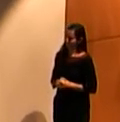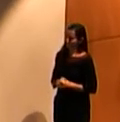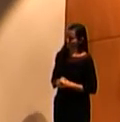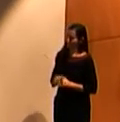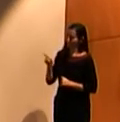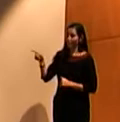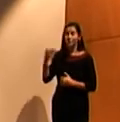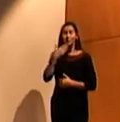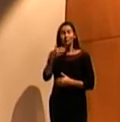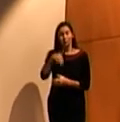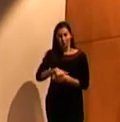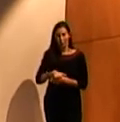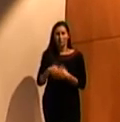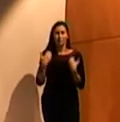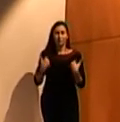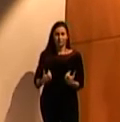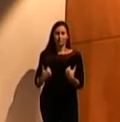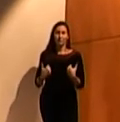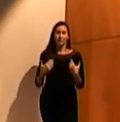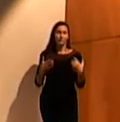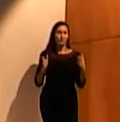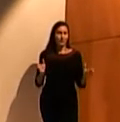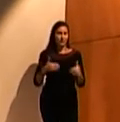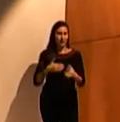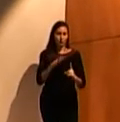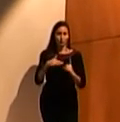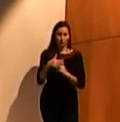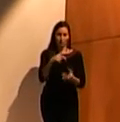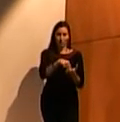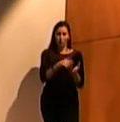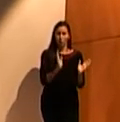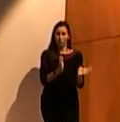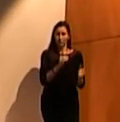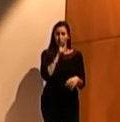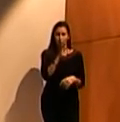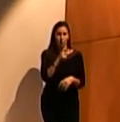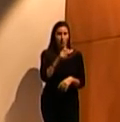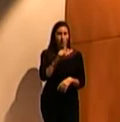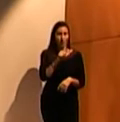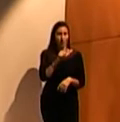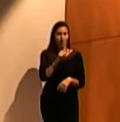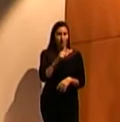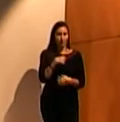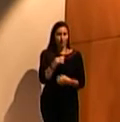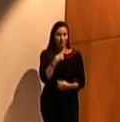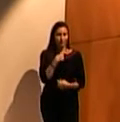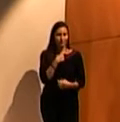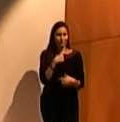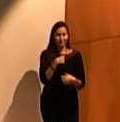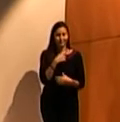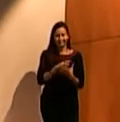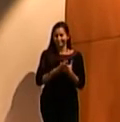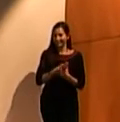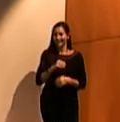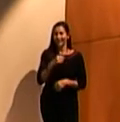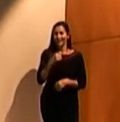Donc bonsoir, moi je suis cadre social à l'hôpital de jour de la MGEN. Donc nous avons participé en pointillé,